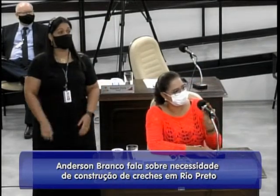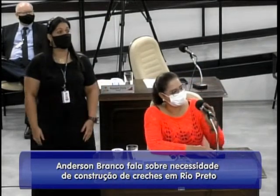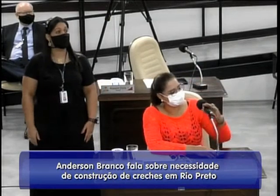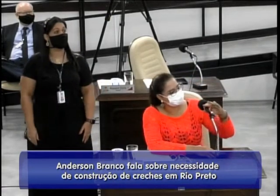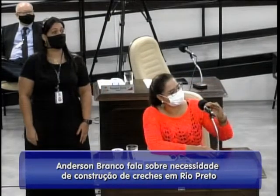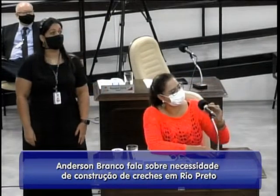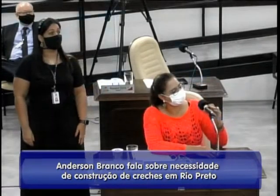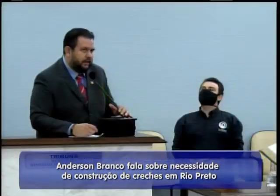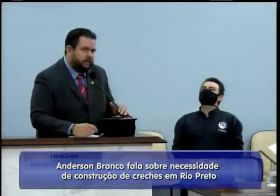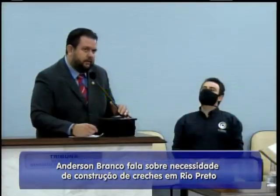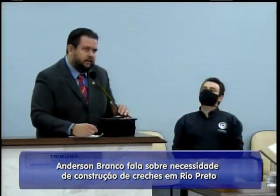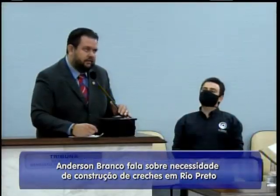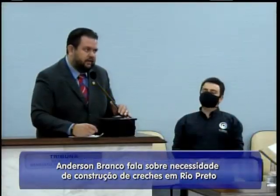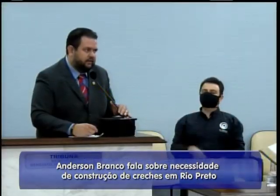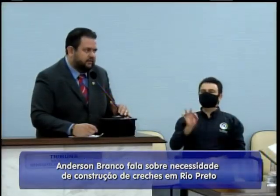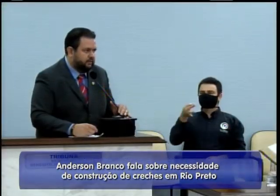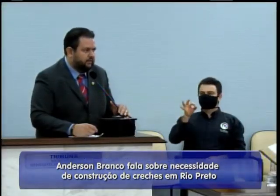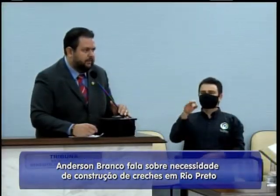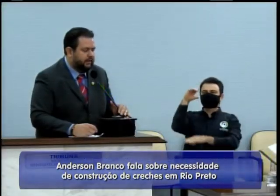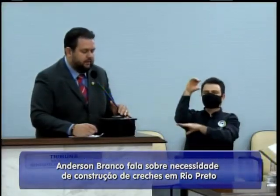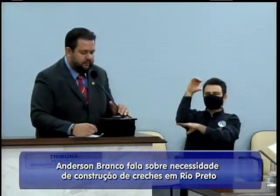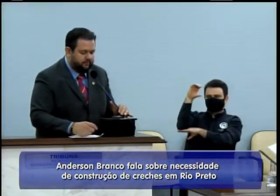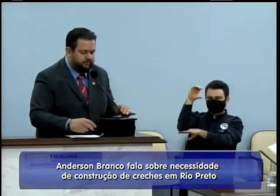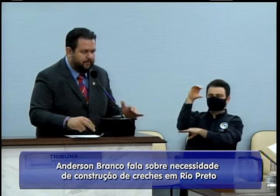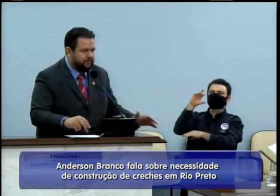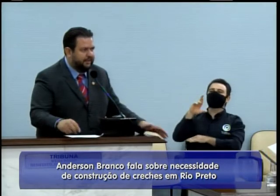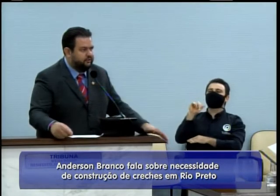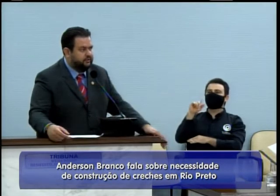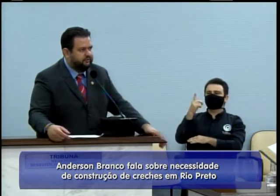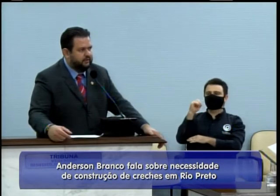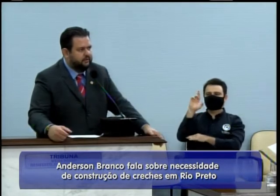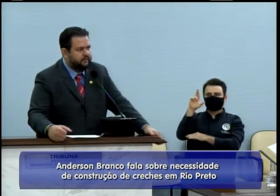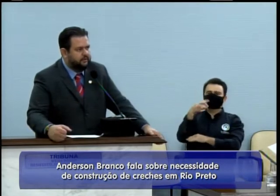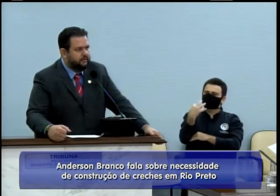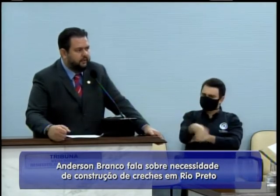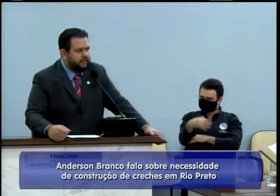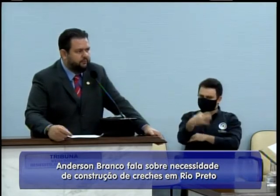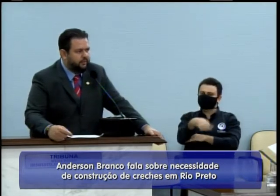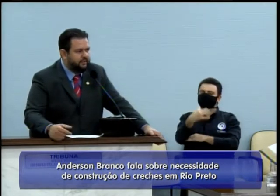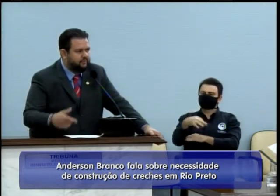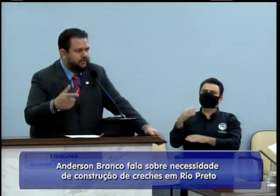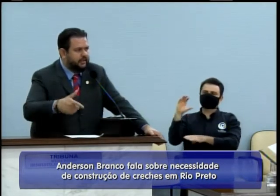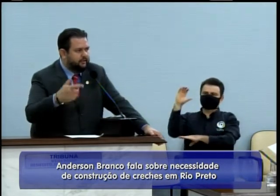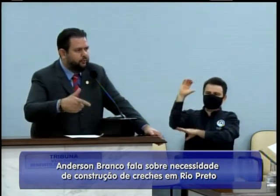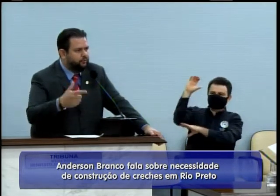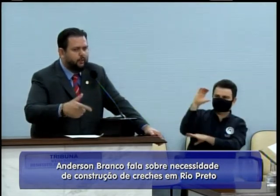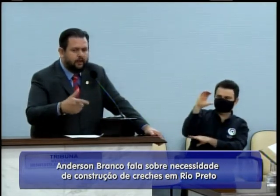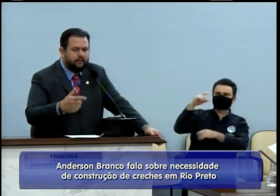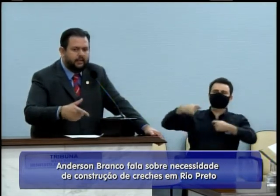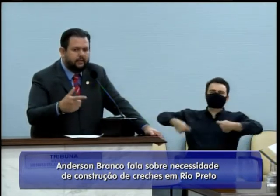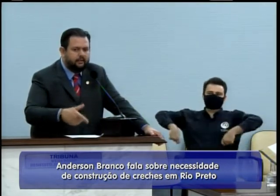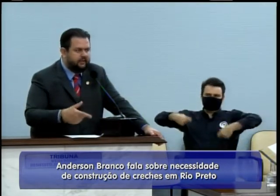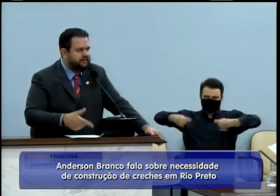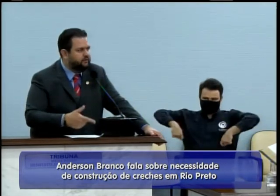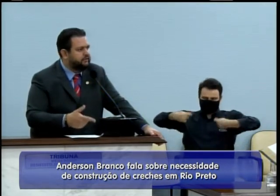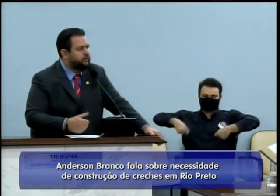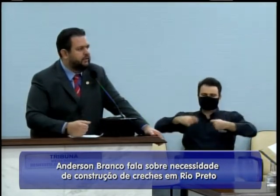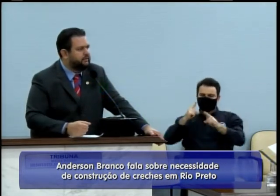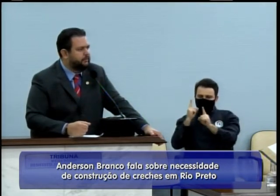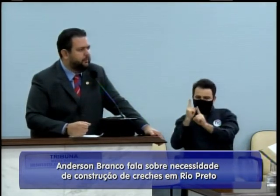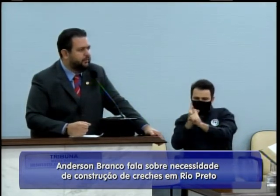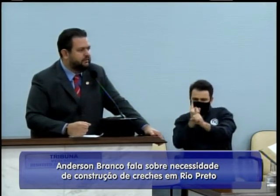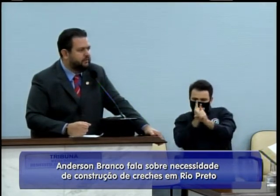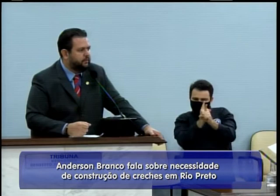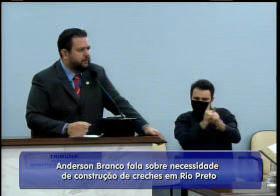Eu concordo com o radar nessa questão também, de forma educativa, a forma de estar ali pontual e trazendo